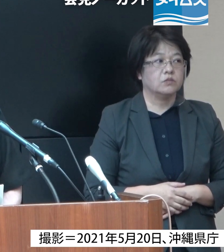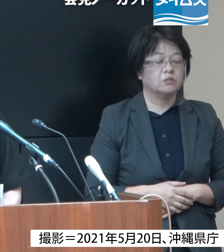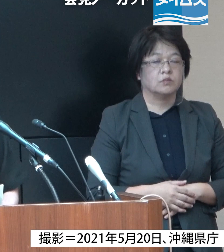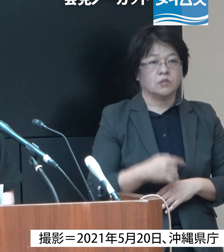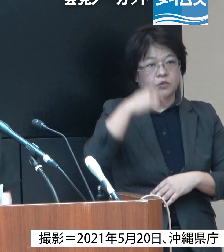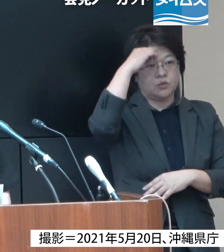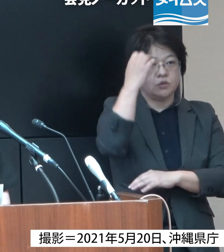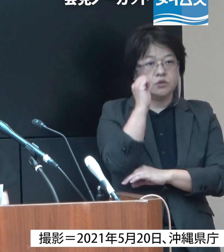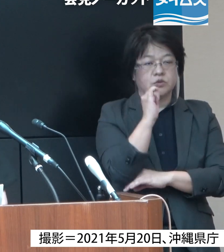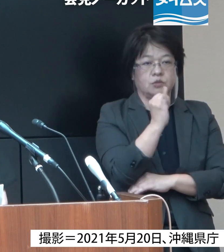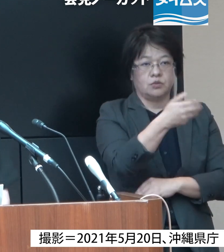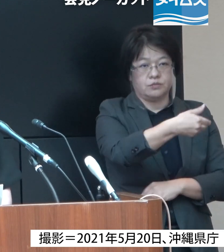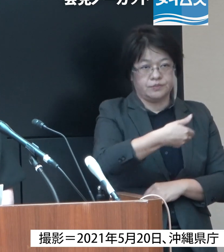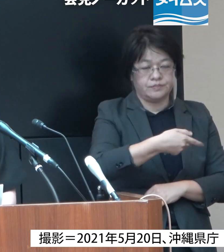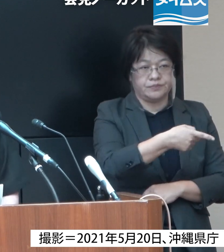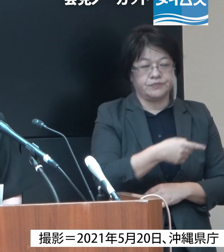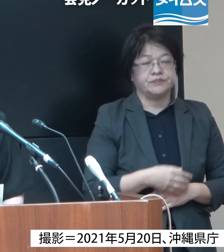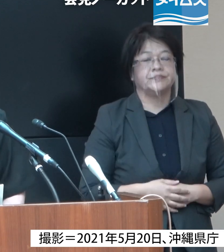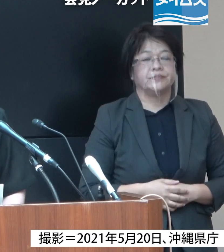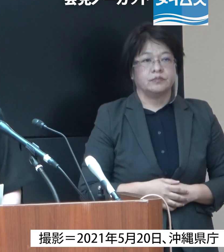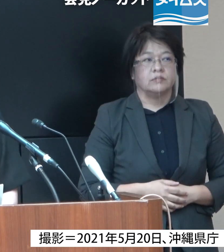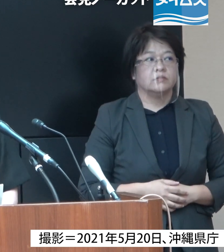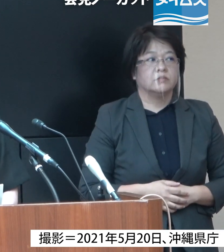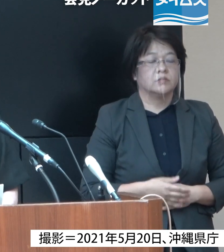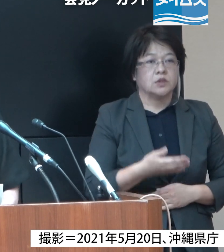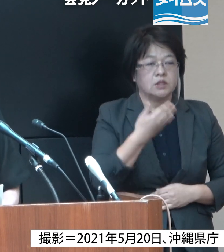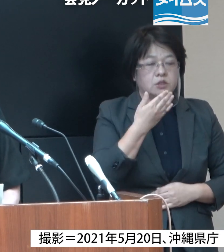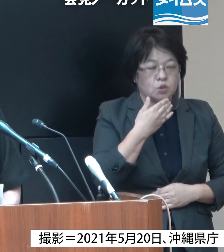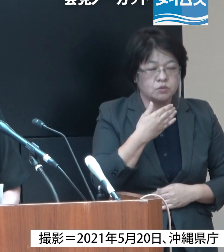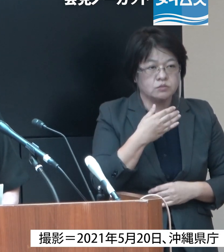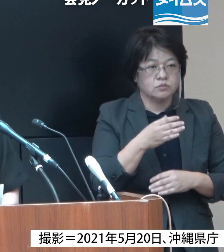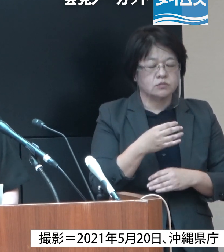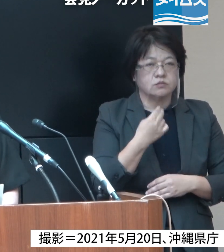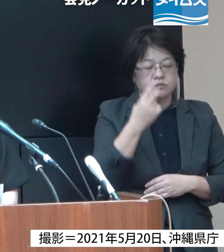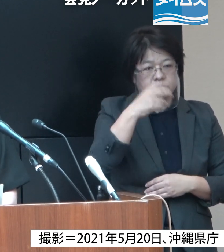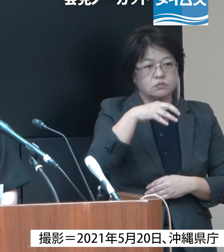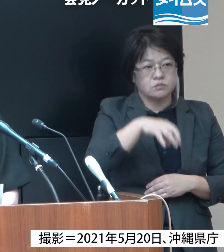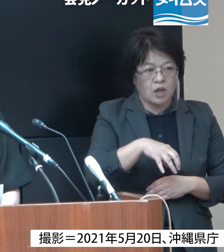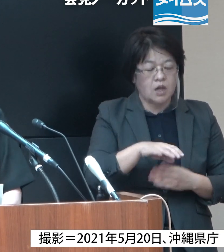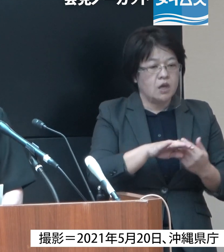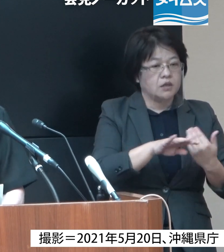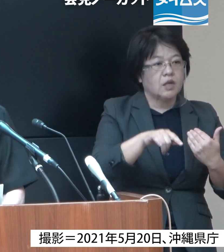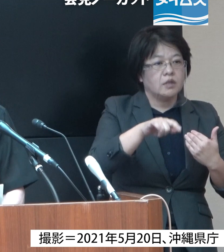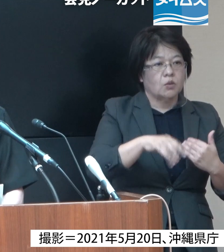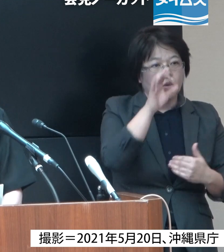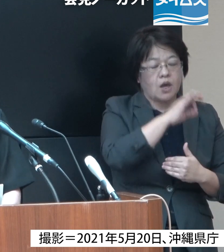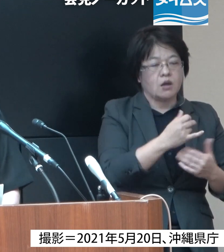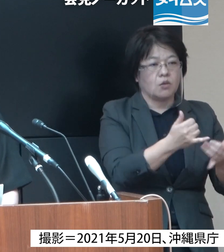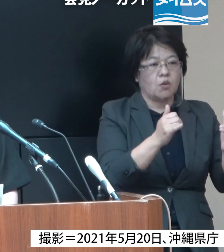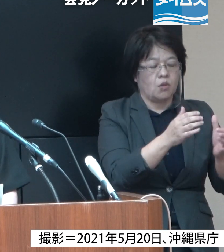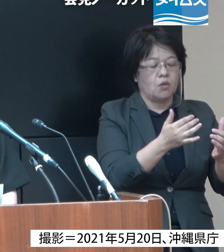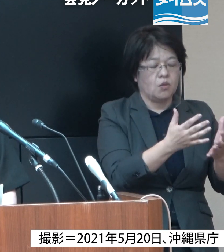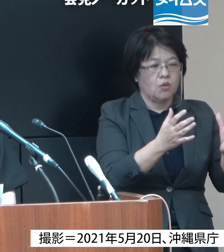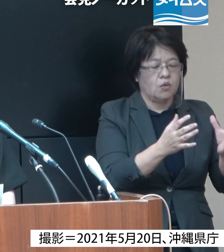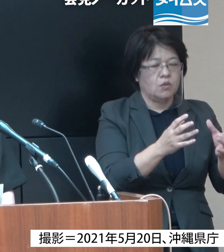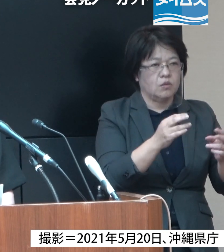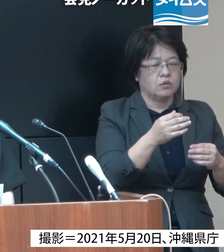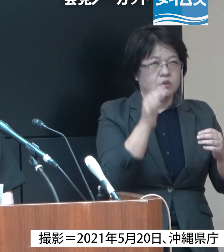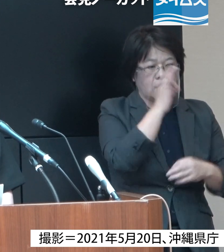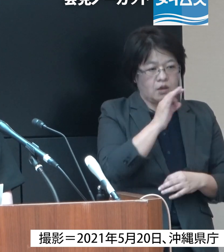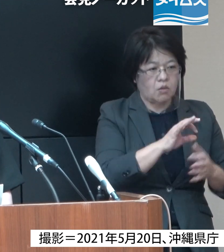琉球新報の高橋です。飲食業以外 の観光業などへの支援策についてなんですけれ